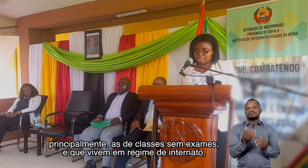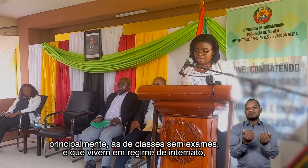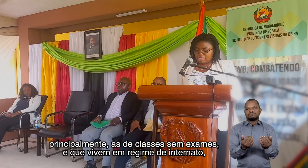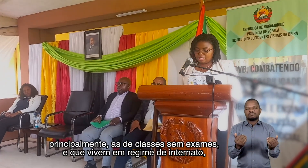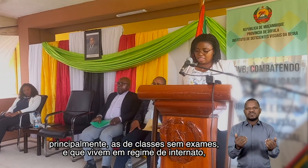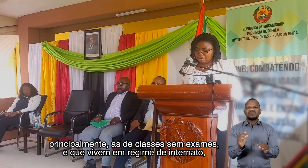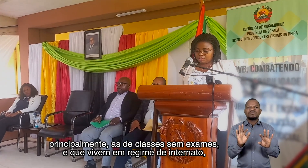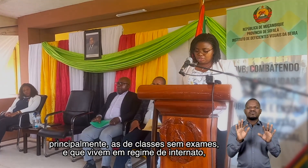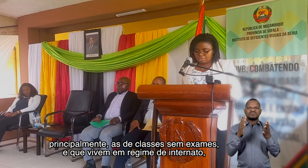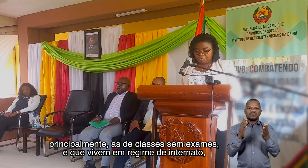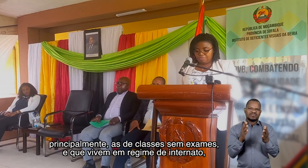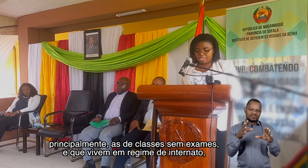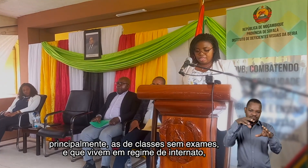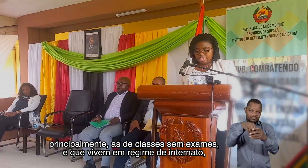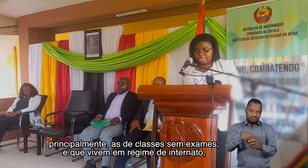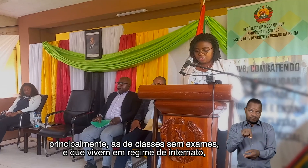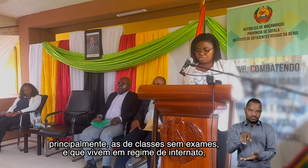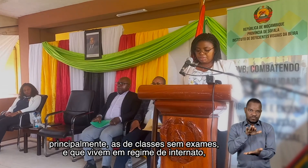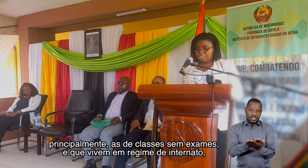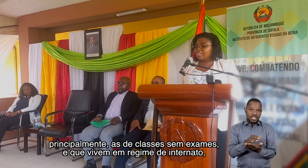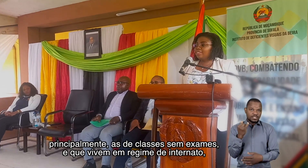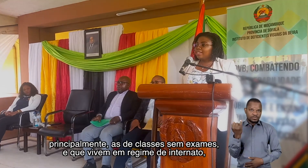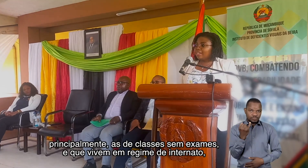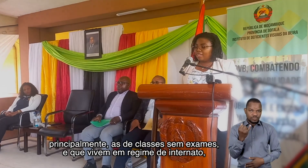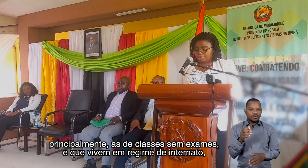10 anos e que vivem em regime bem termado